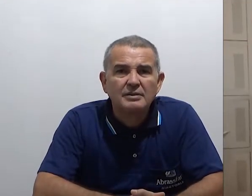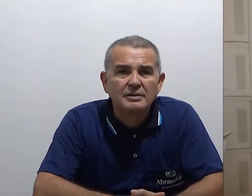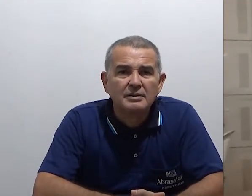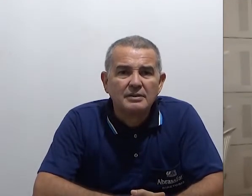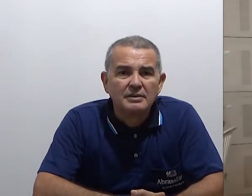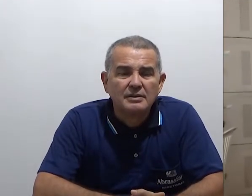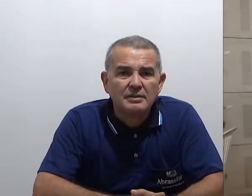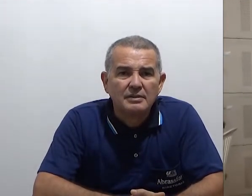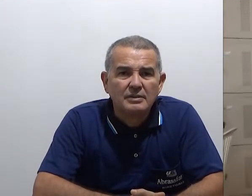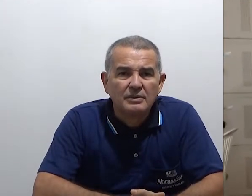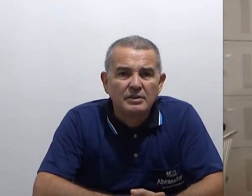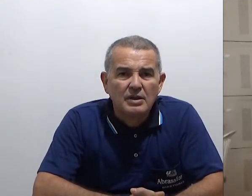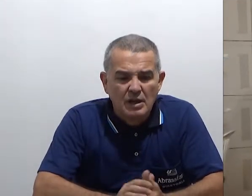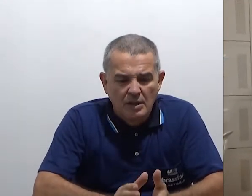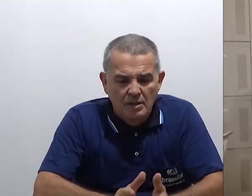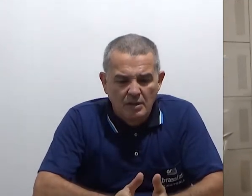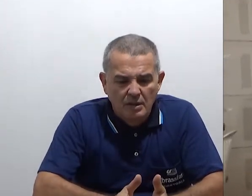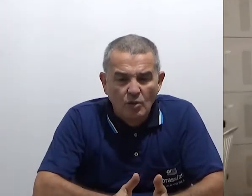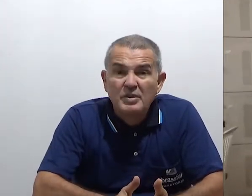geométrica.